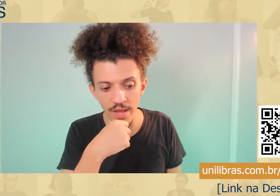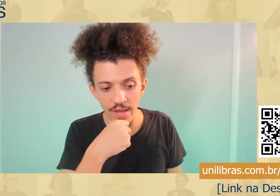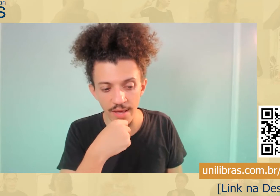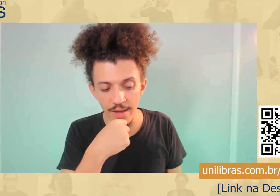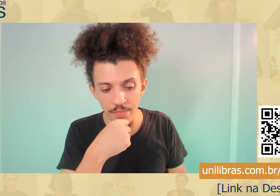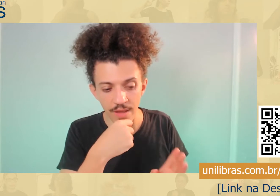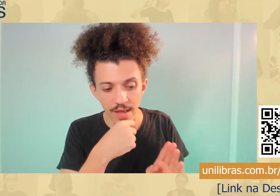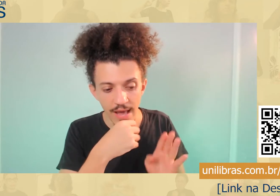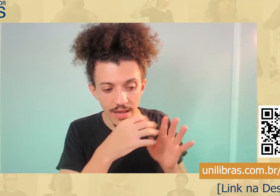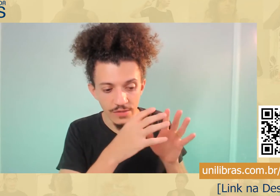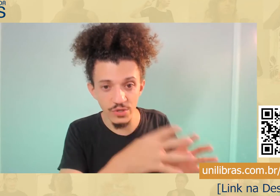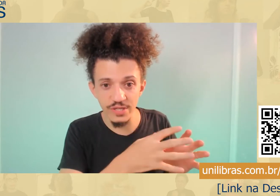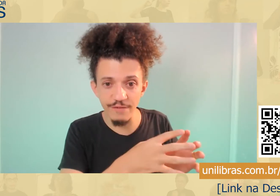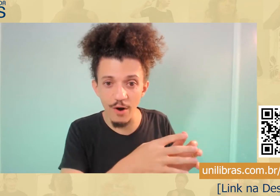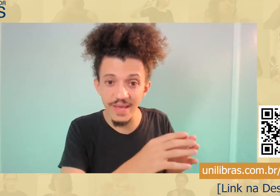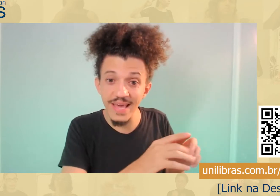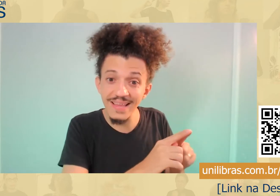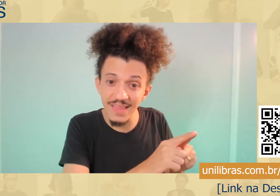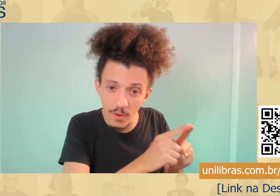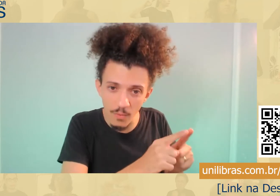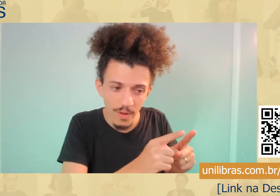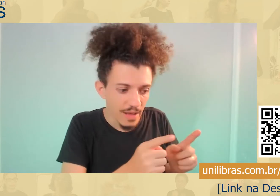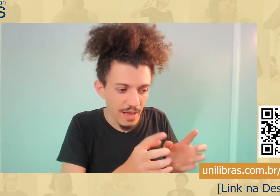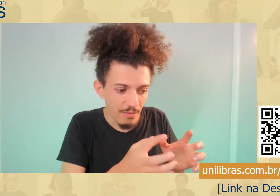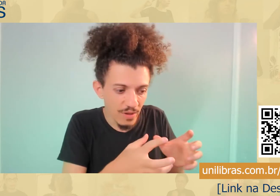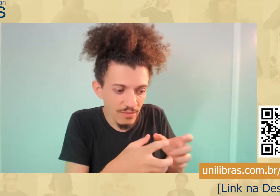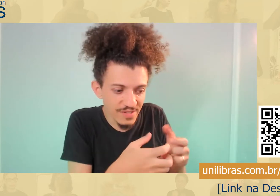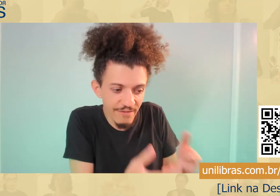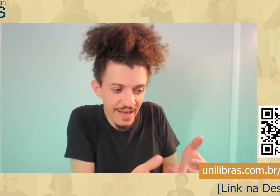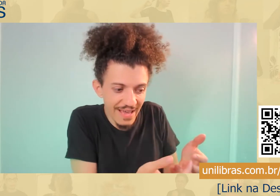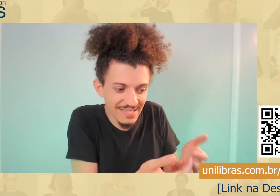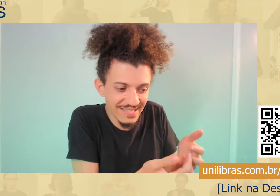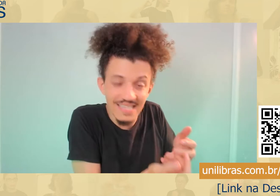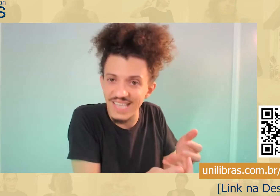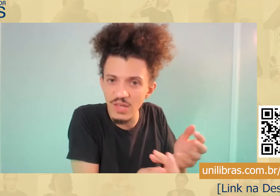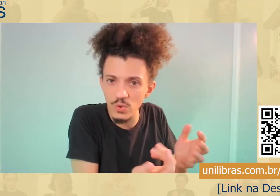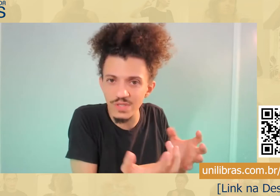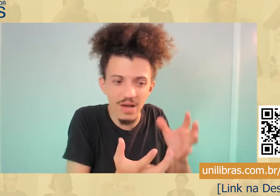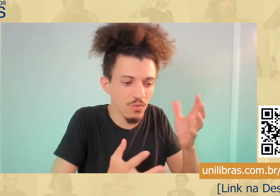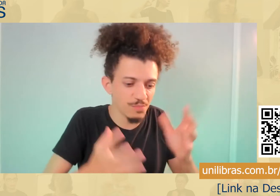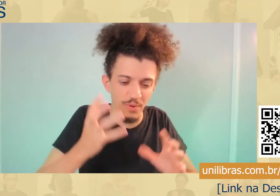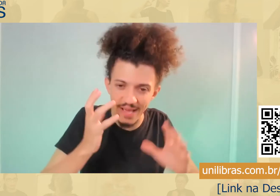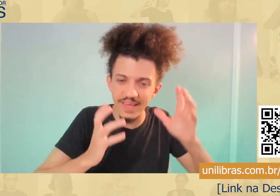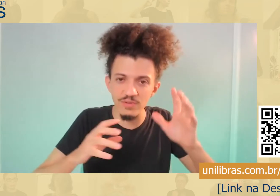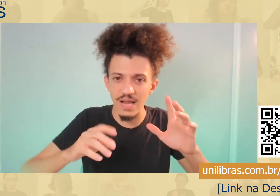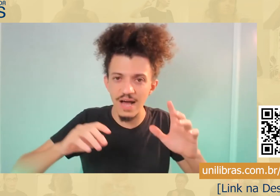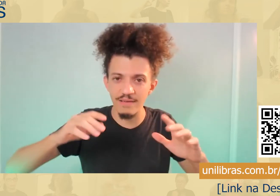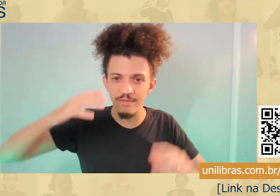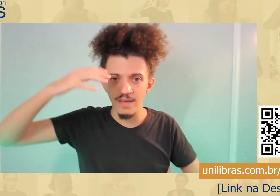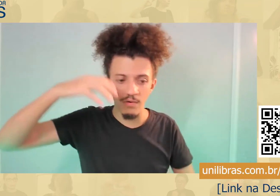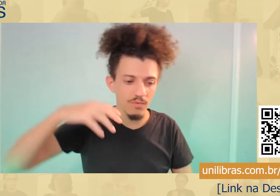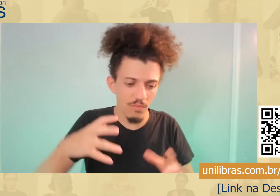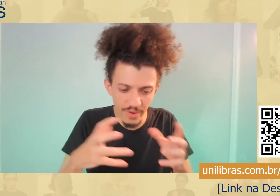Então, ela surgiu dessa forma. E então, quando você vê esses desenhos, né, com os bonequinhos